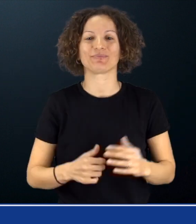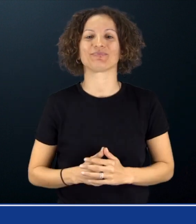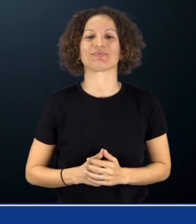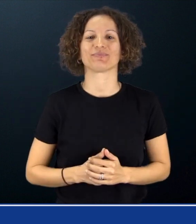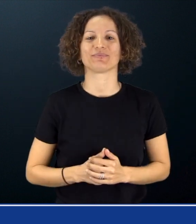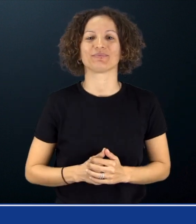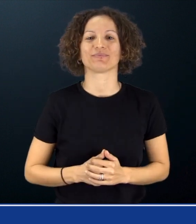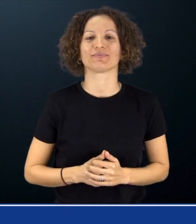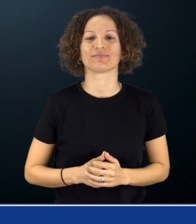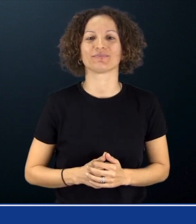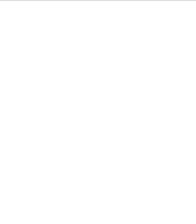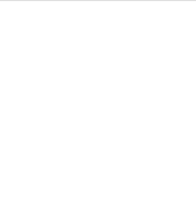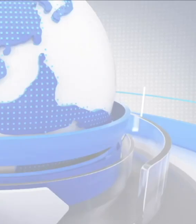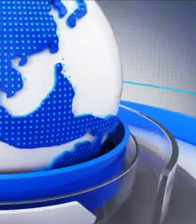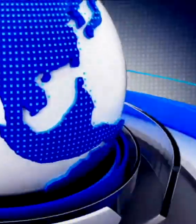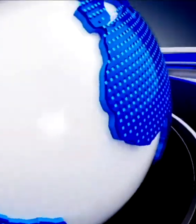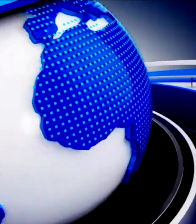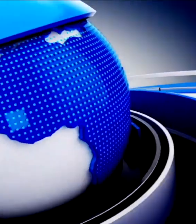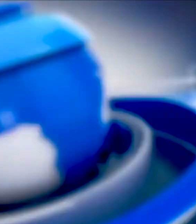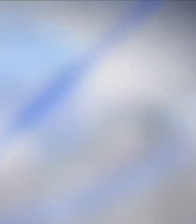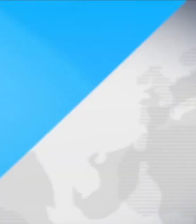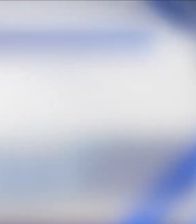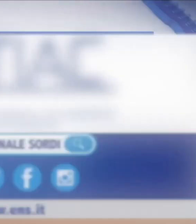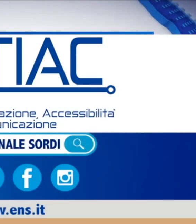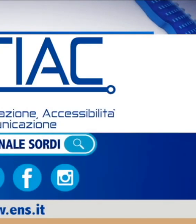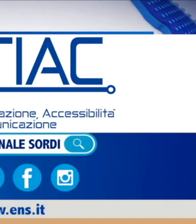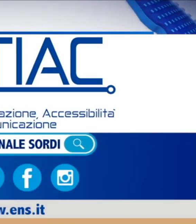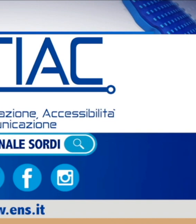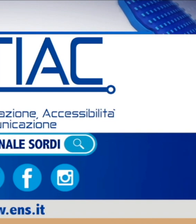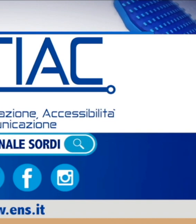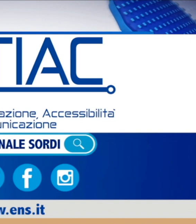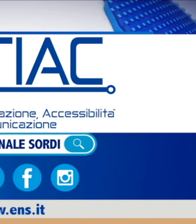momento, non appena sarà rilasciata l'apposita istanza telematica. Grazie.